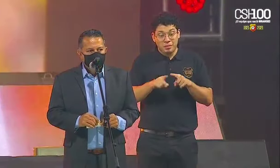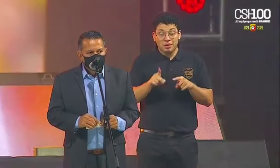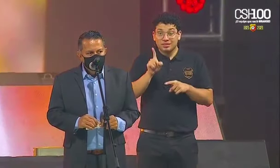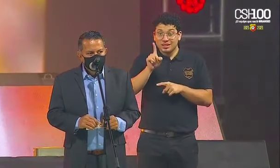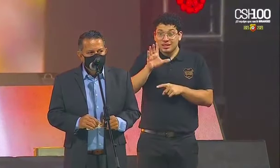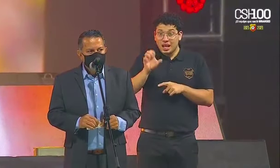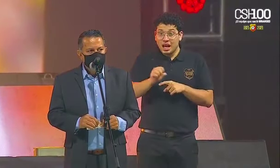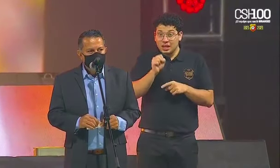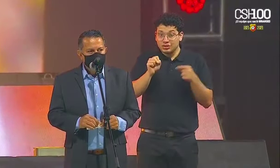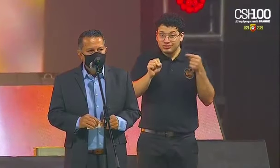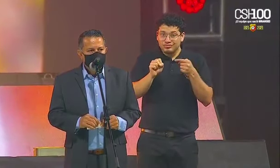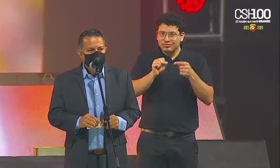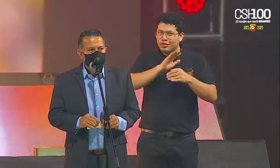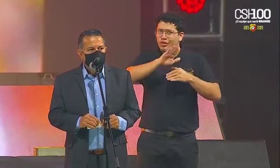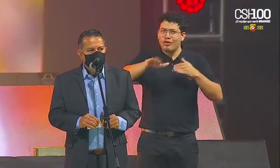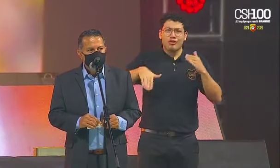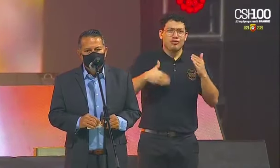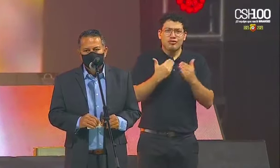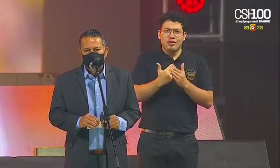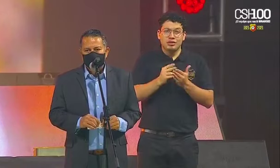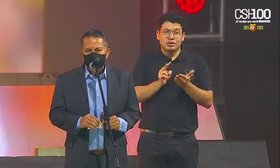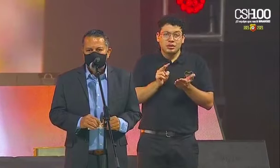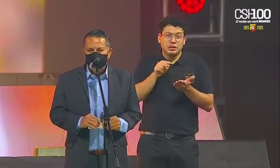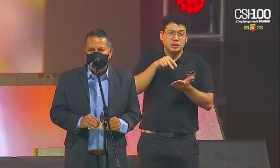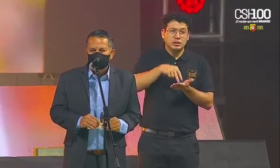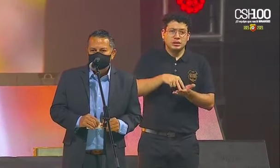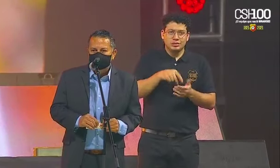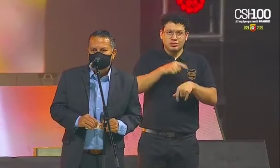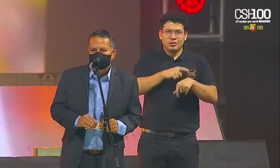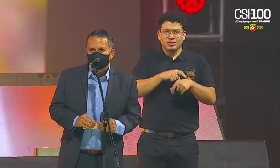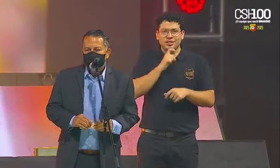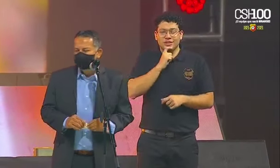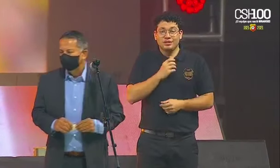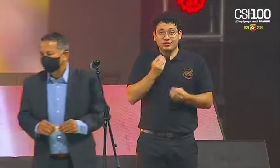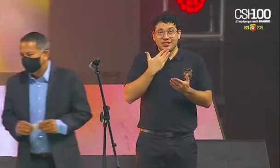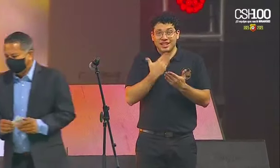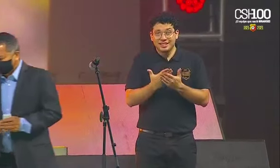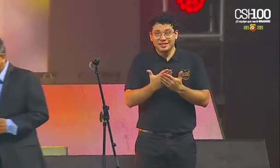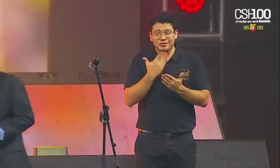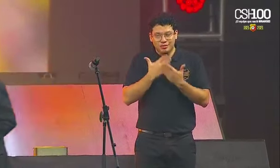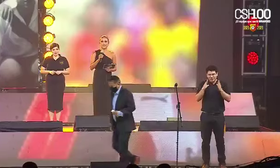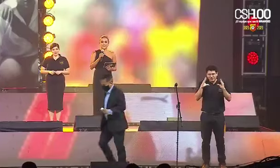centenarias todas se levantan de los momentos difíciles. Gracias y buenas noches.